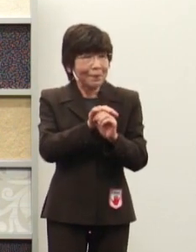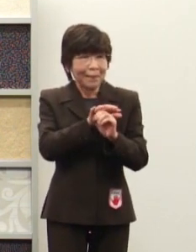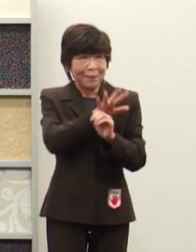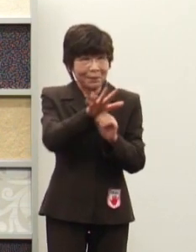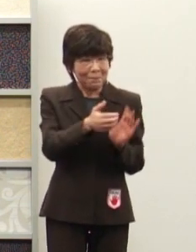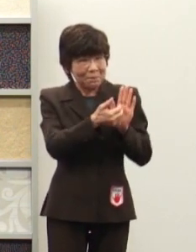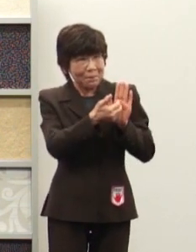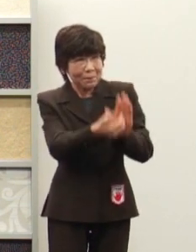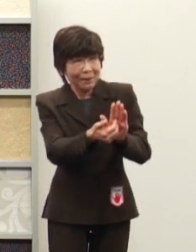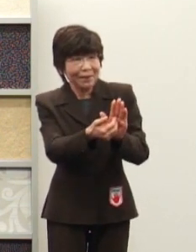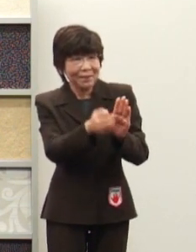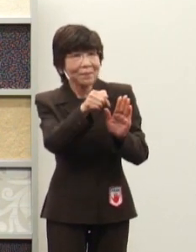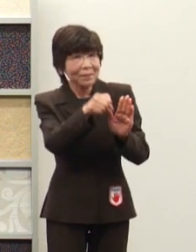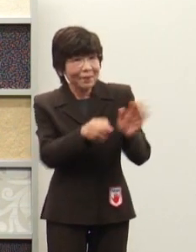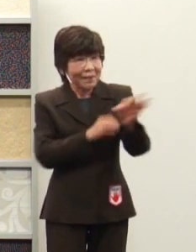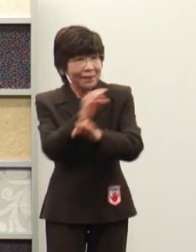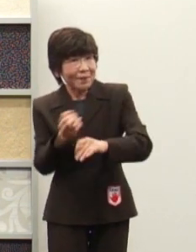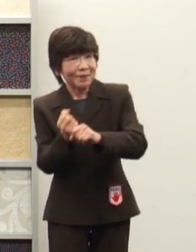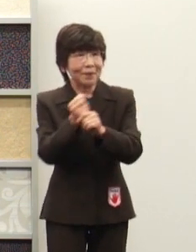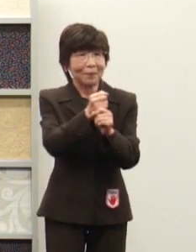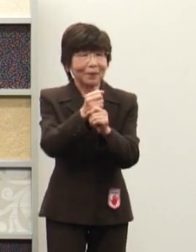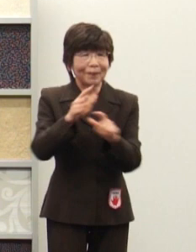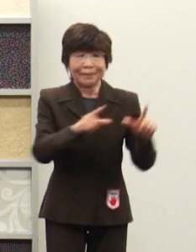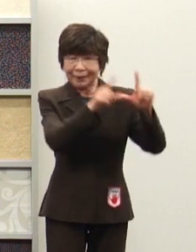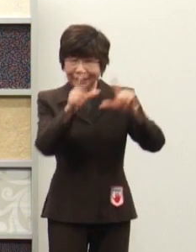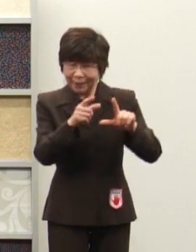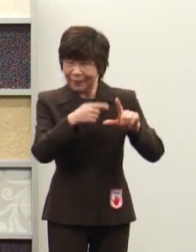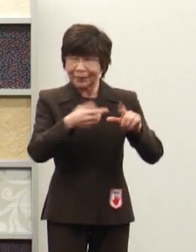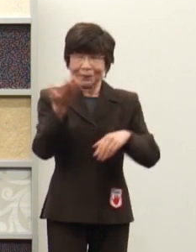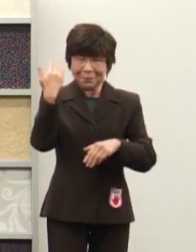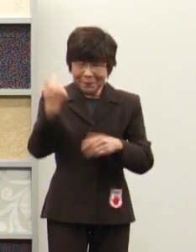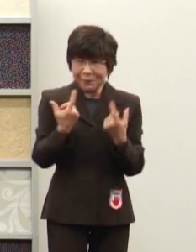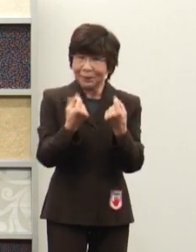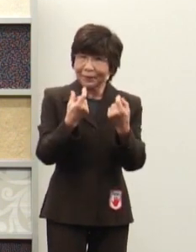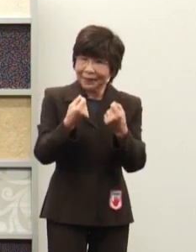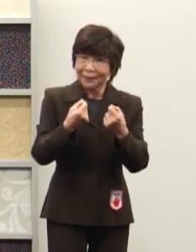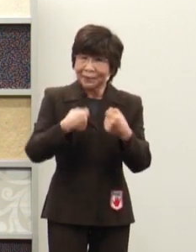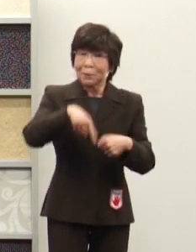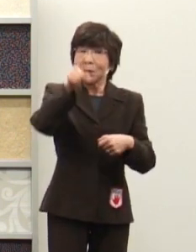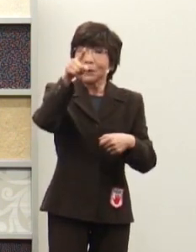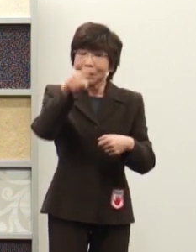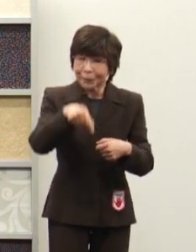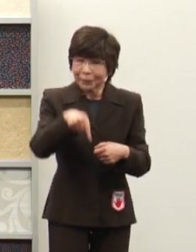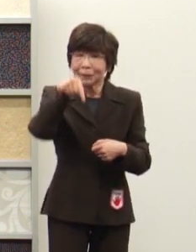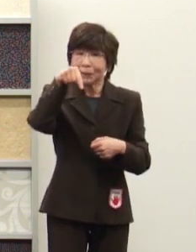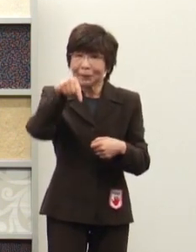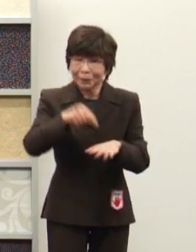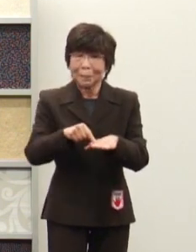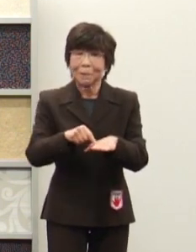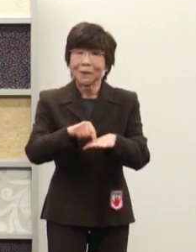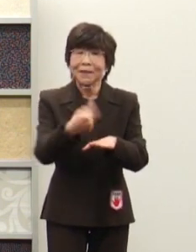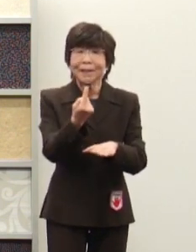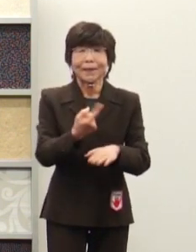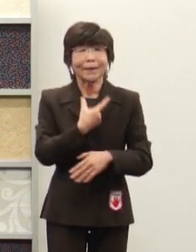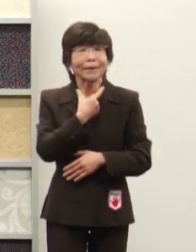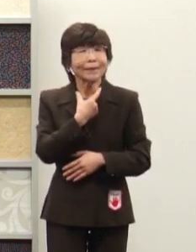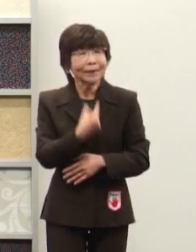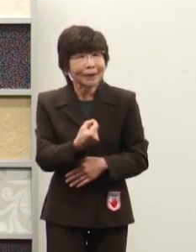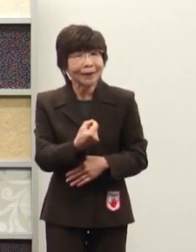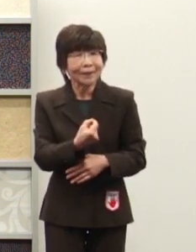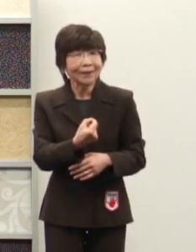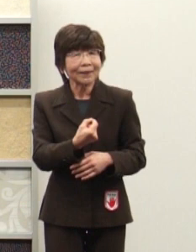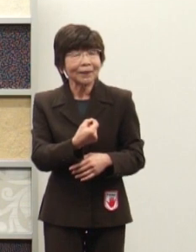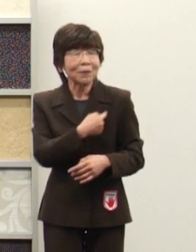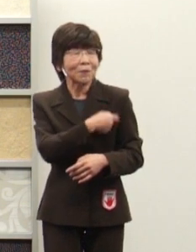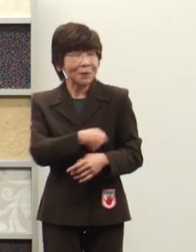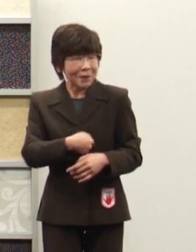開、生活を取り戻していく、まあ、そういうそのちょうどいいこうバネにしたいという思いは常々強く、